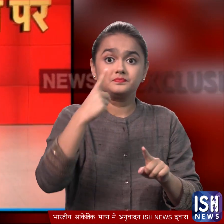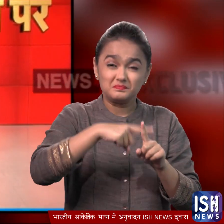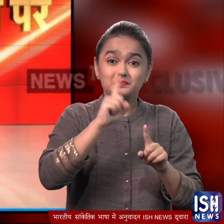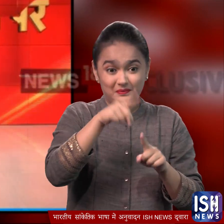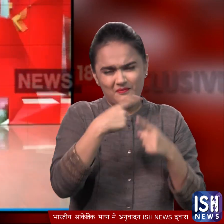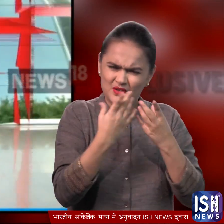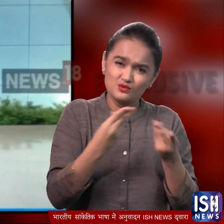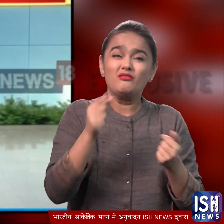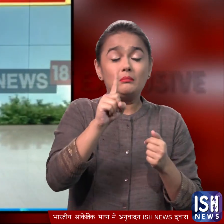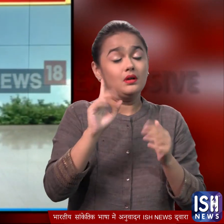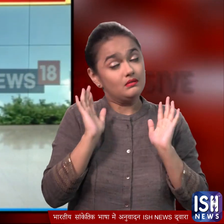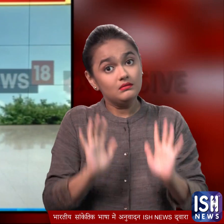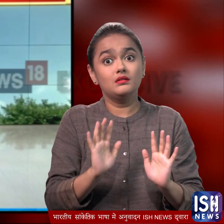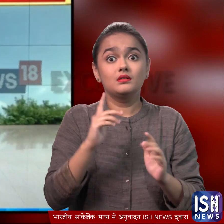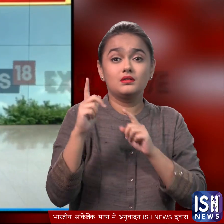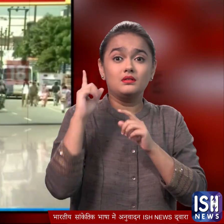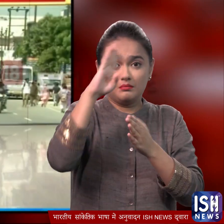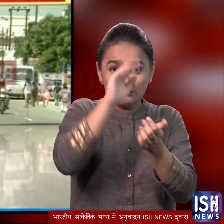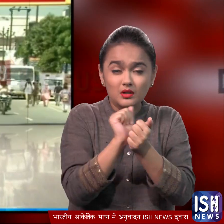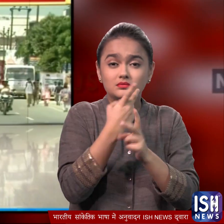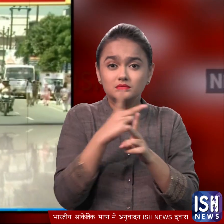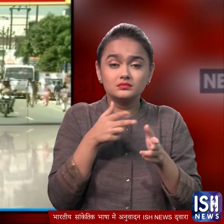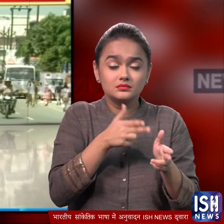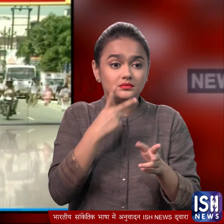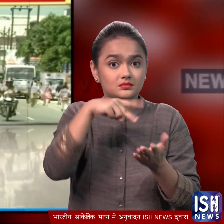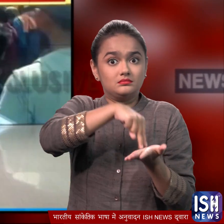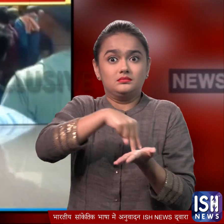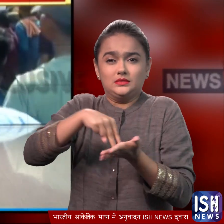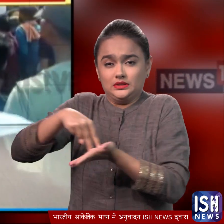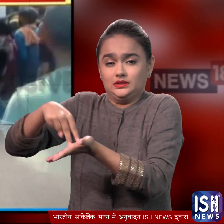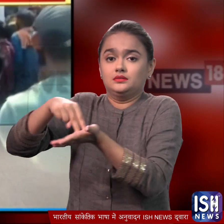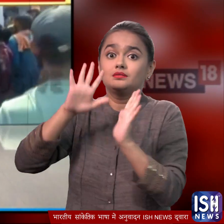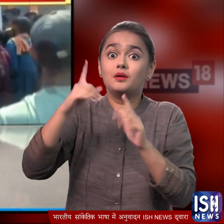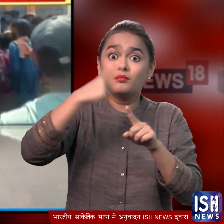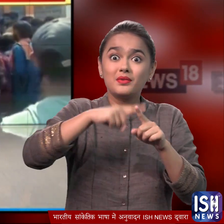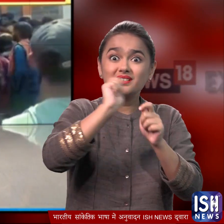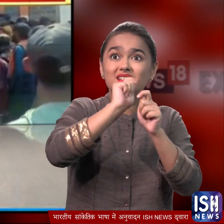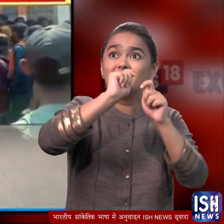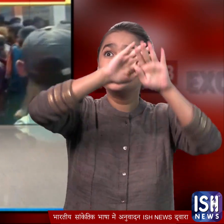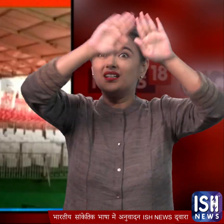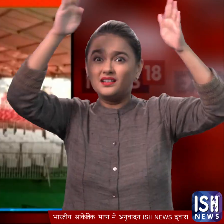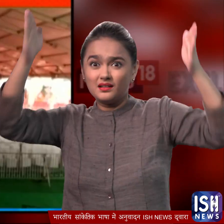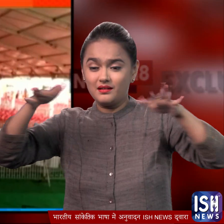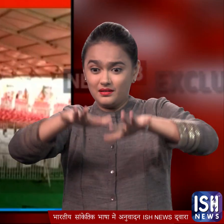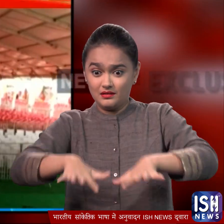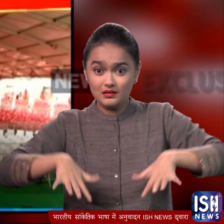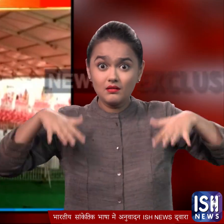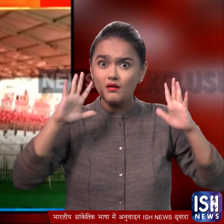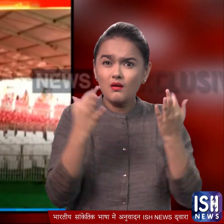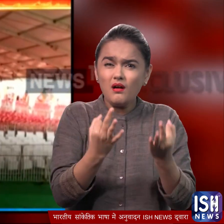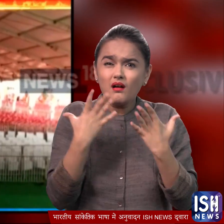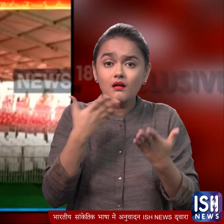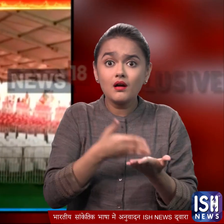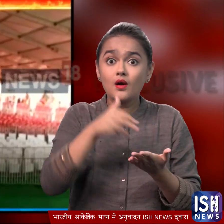के बावजूद सुरक्षा के कड़े इंतजाम किए गए हैं। यहां तक कि मुख्यमंत्री की सभा के लिए पंडाल भी खास किस्म का बनाया गया है,